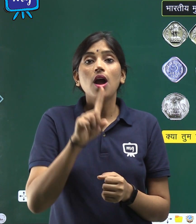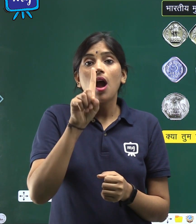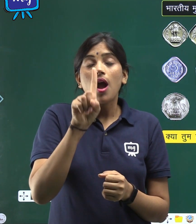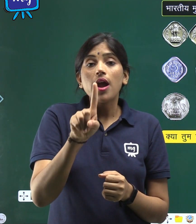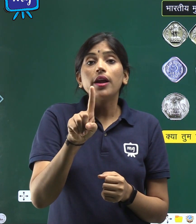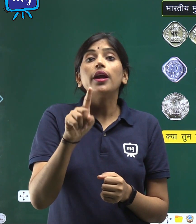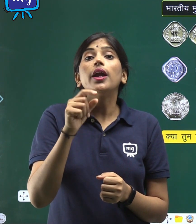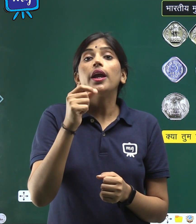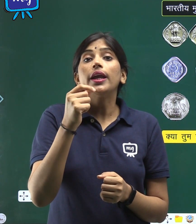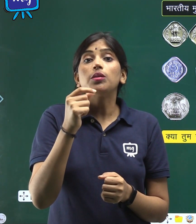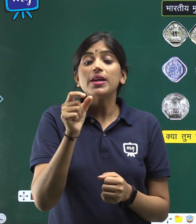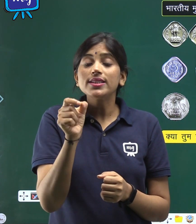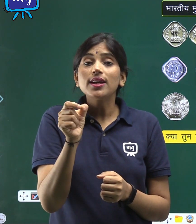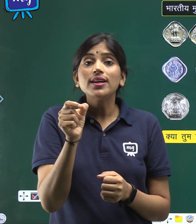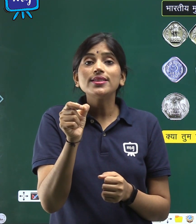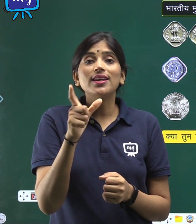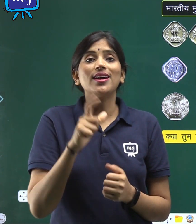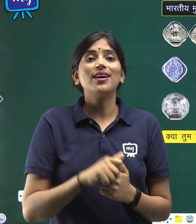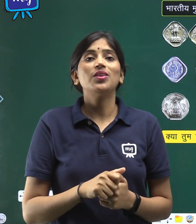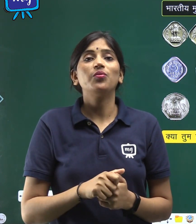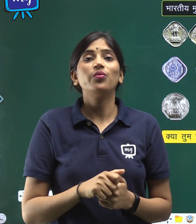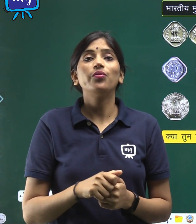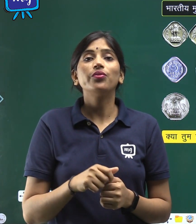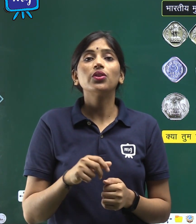1 पैसे का सिक्का,